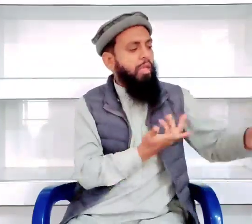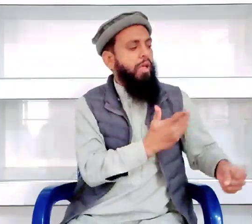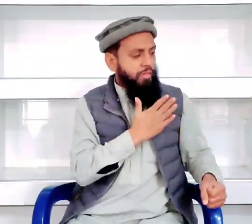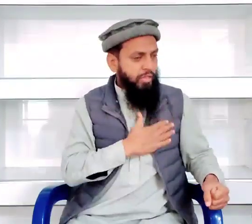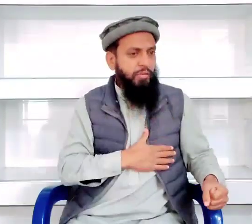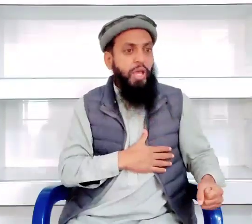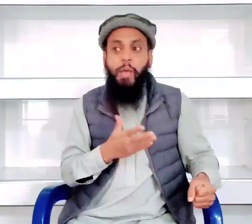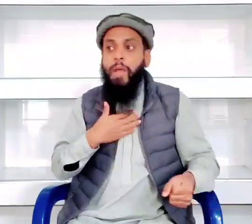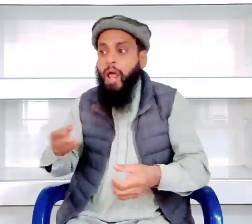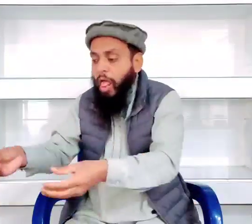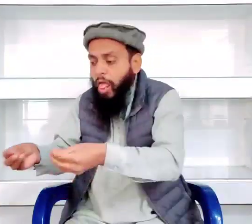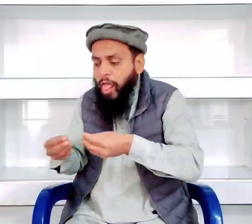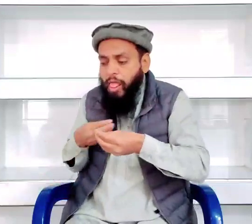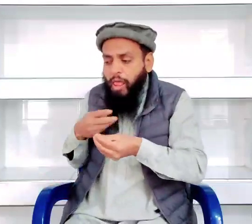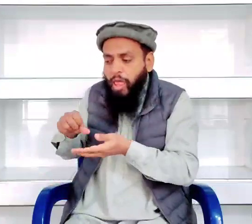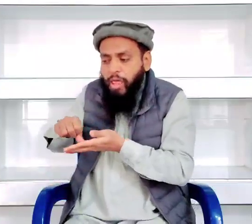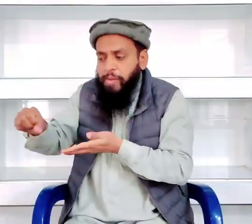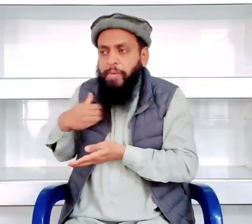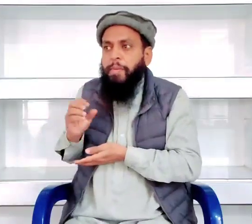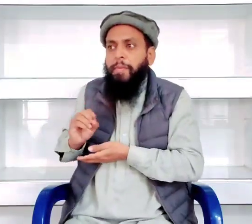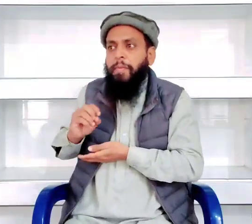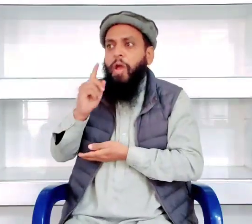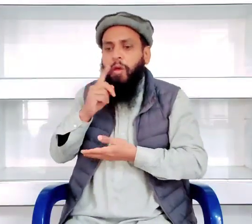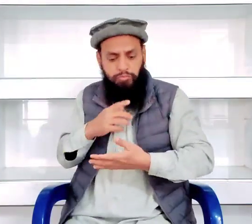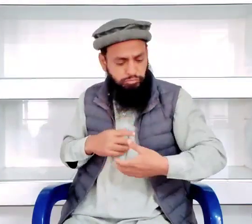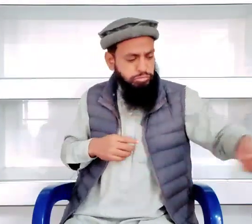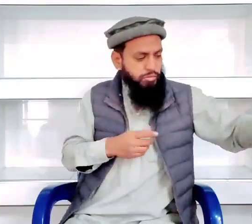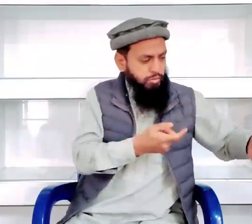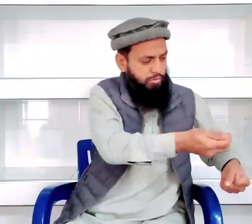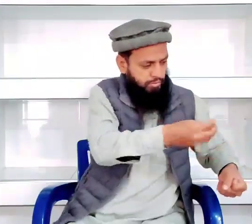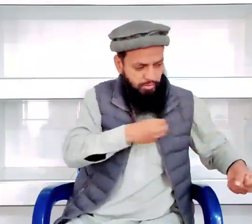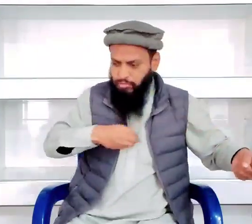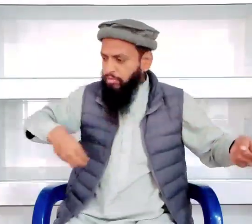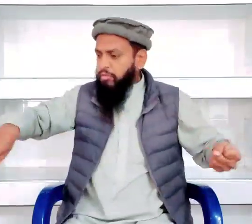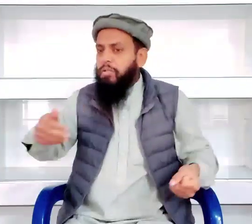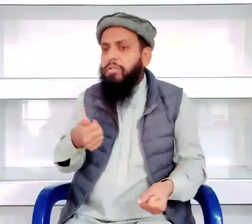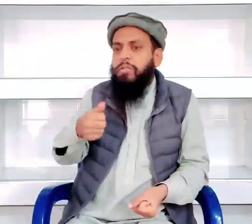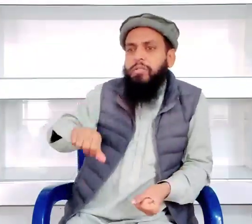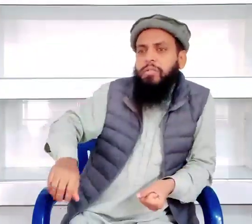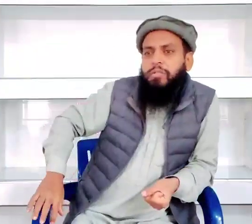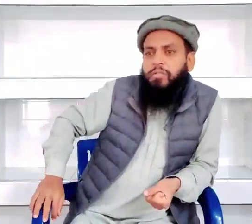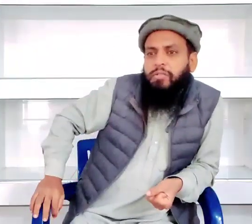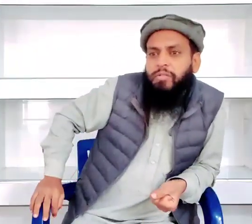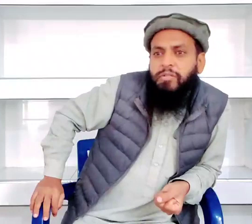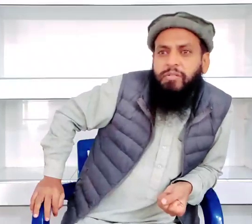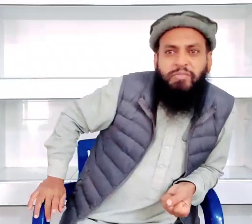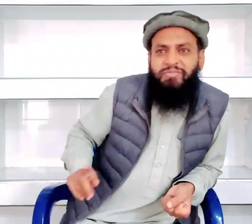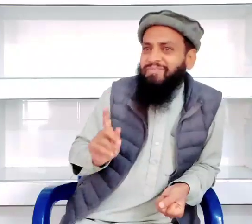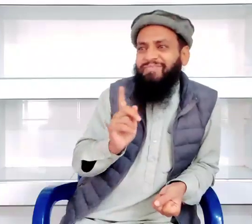کر لینا چاہیے اور پھر انہوں اپنے قبضے کے اندر لے کے پھر اگے سیل کرنا چاہیے. یہ بارے